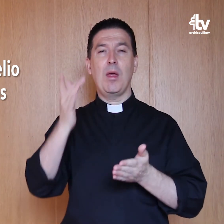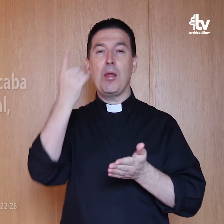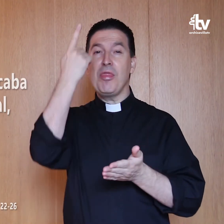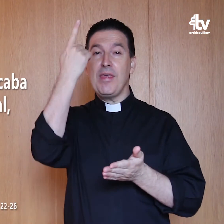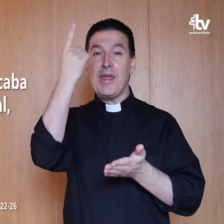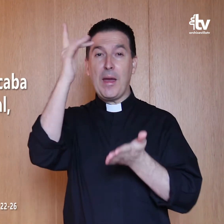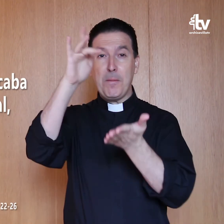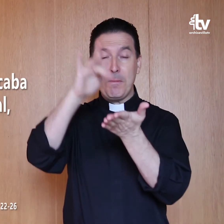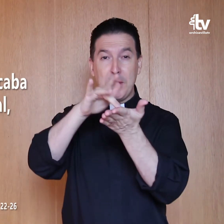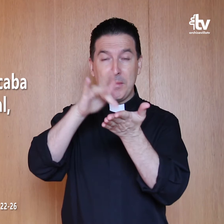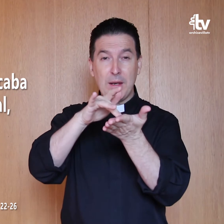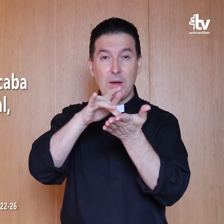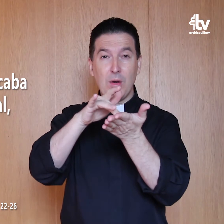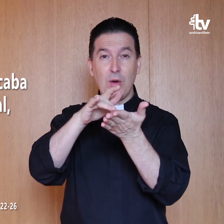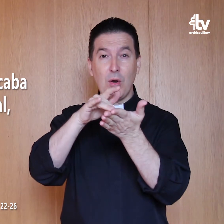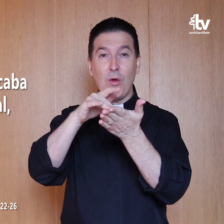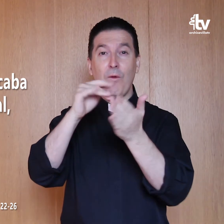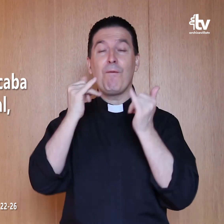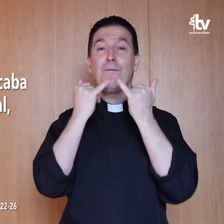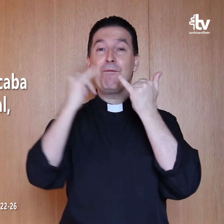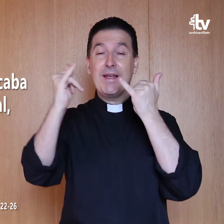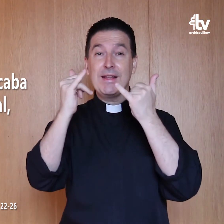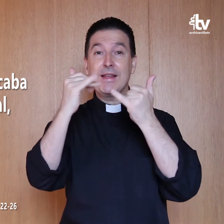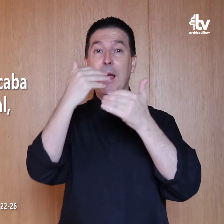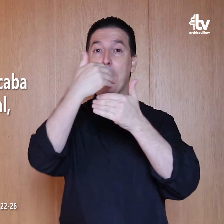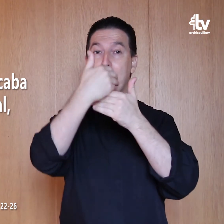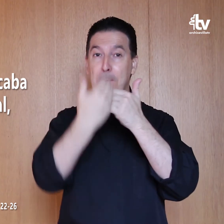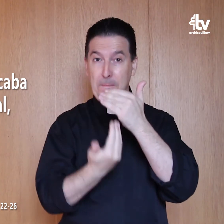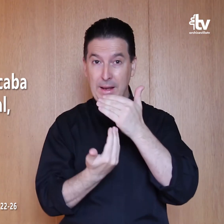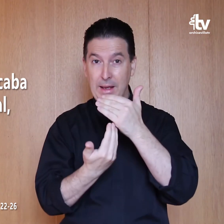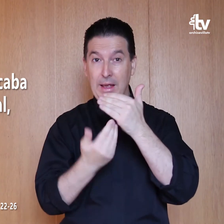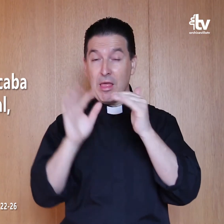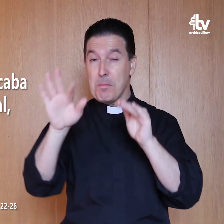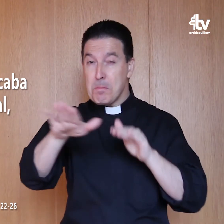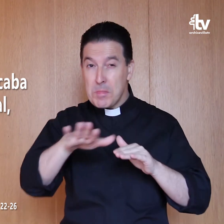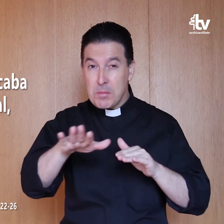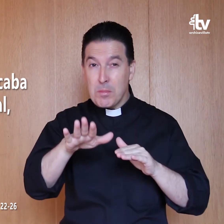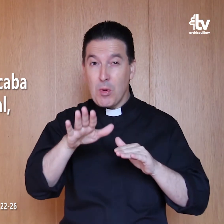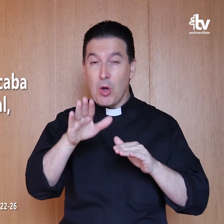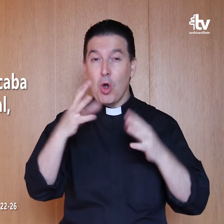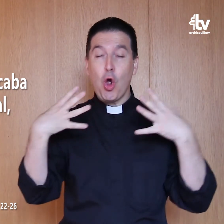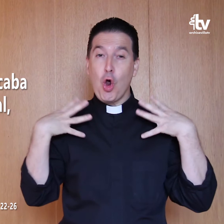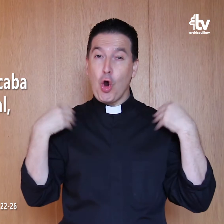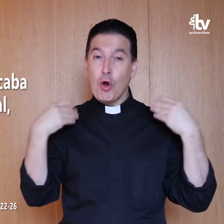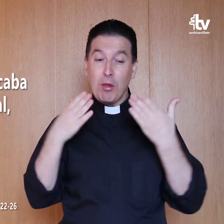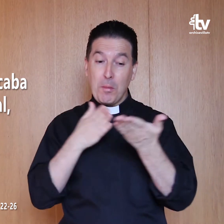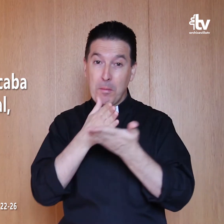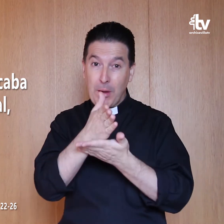El primer día de los Sácimos, cuando se sacrificaba el Cordero